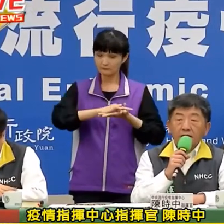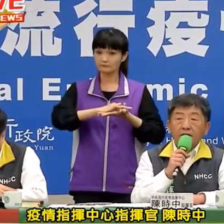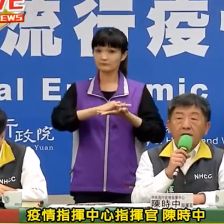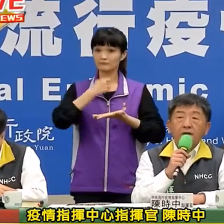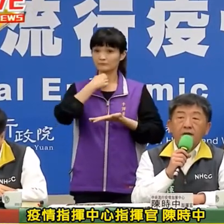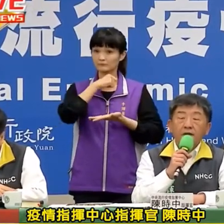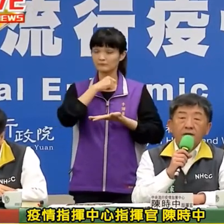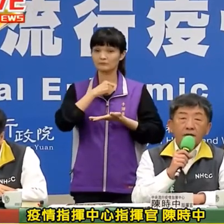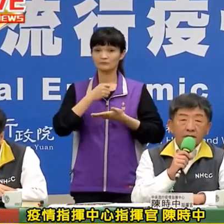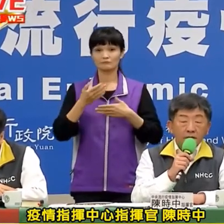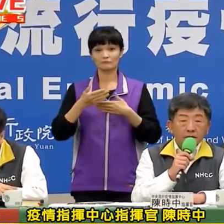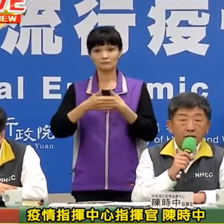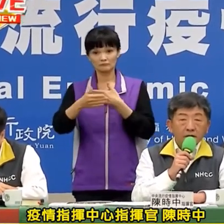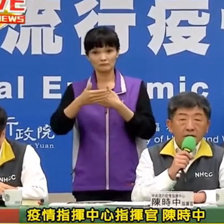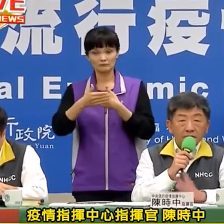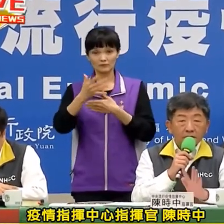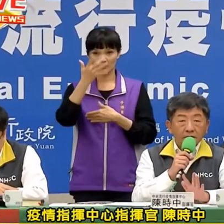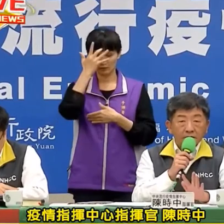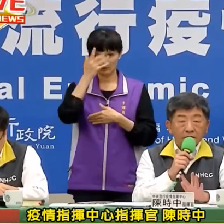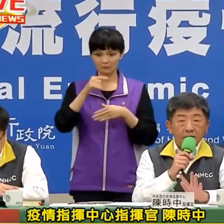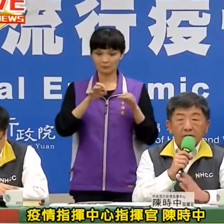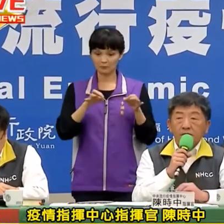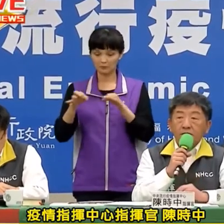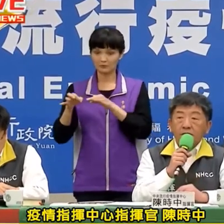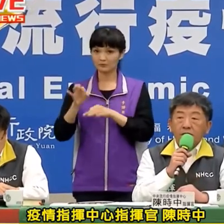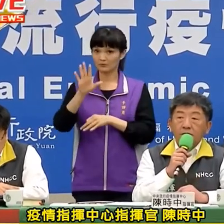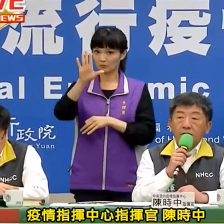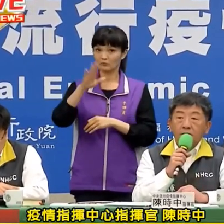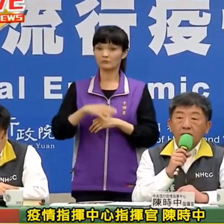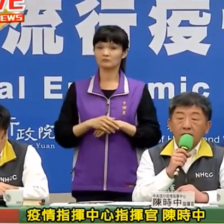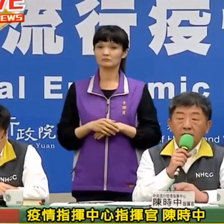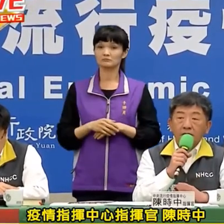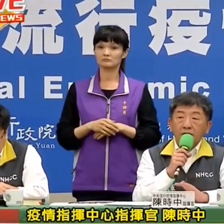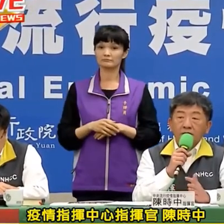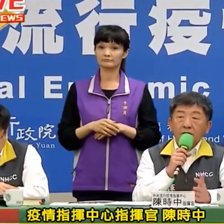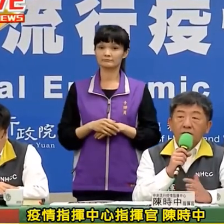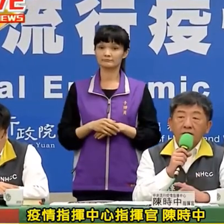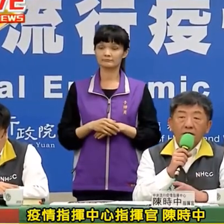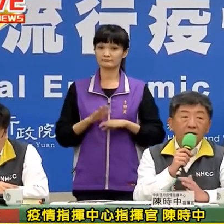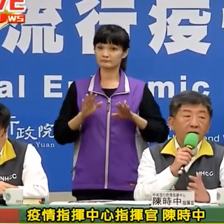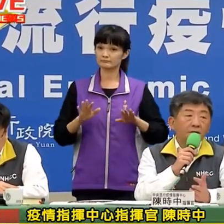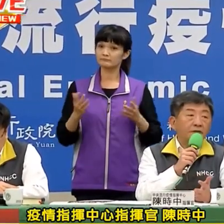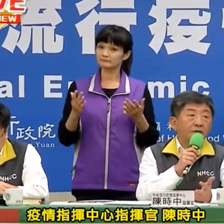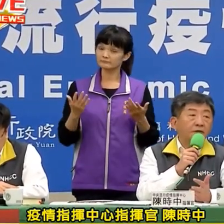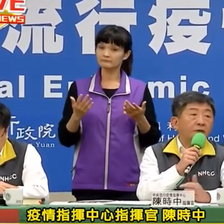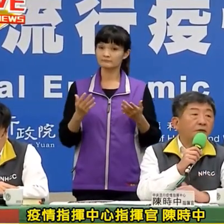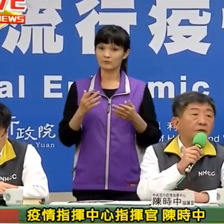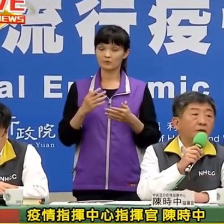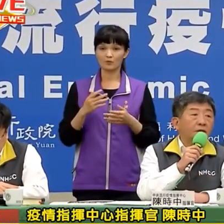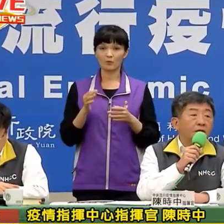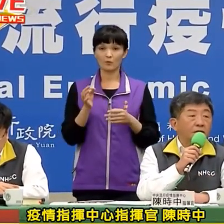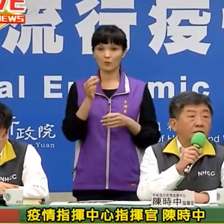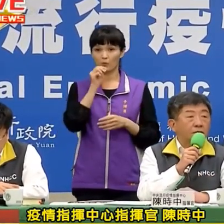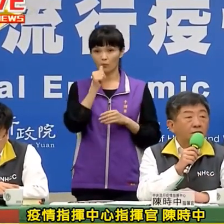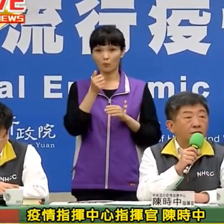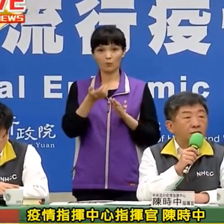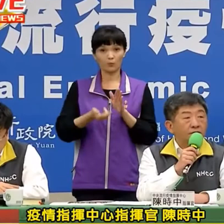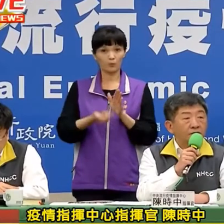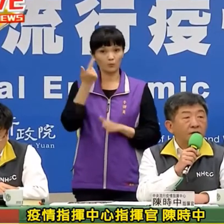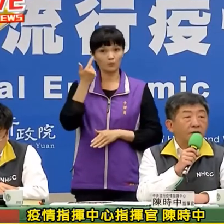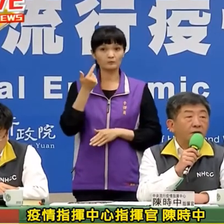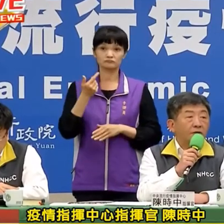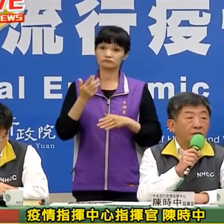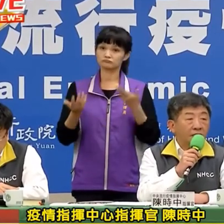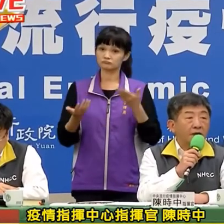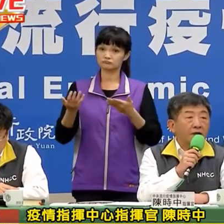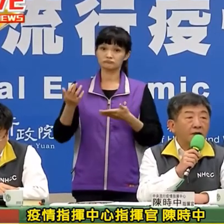有一些耽搁那最到10点出头到，那不过大概这次比较快，大概1个半钟头 哦，就